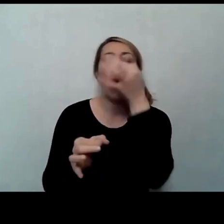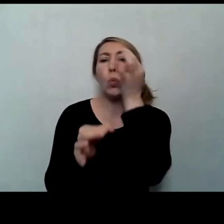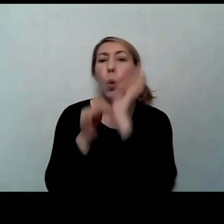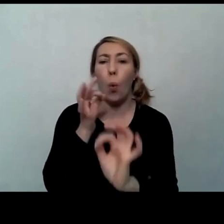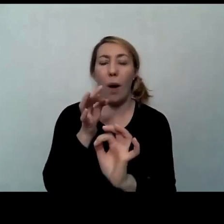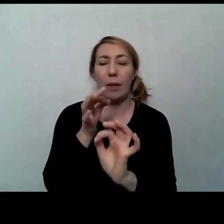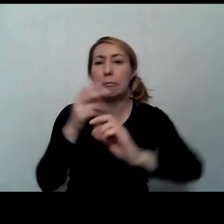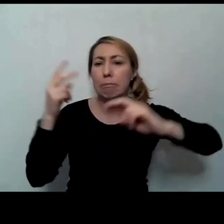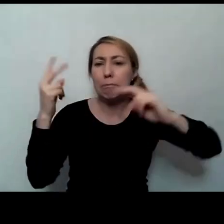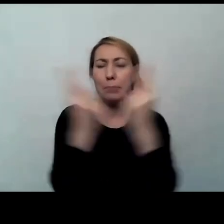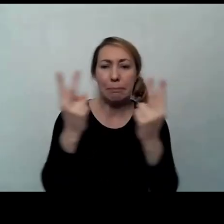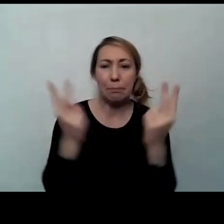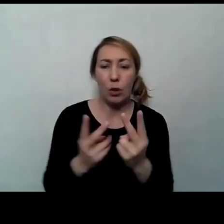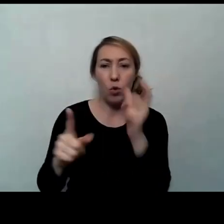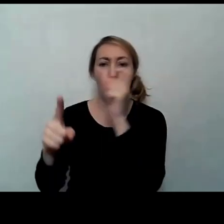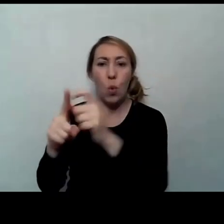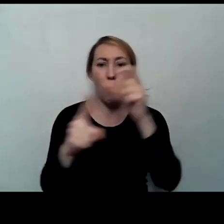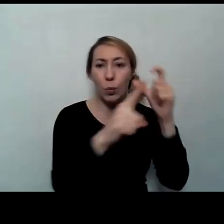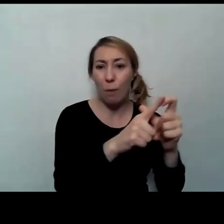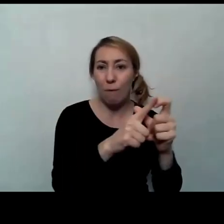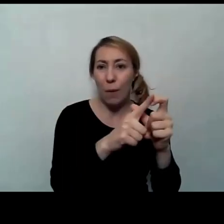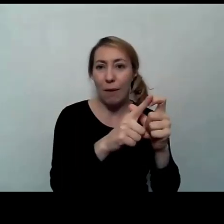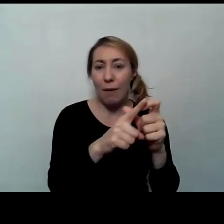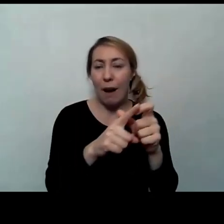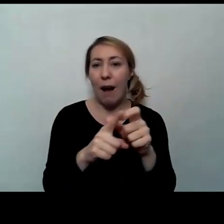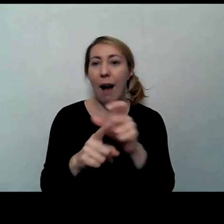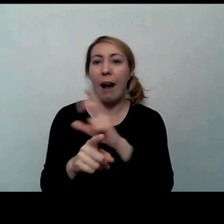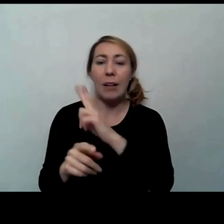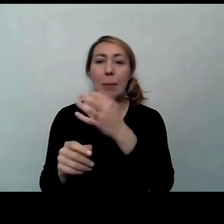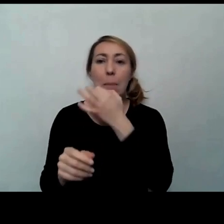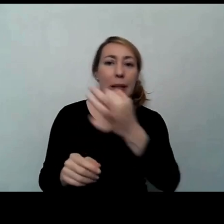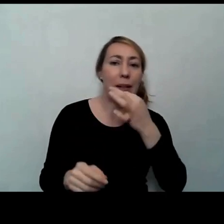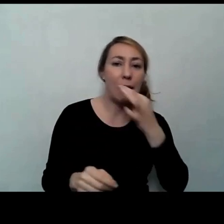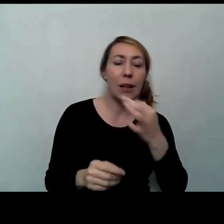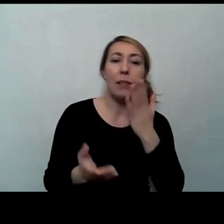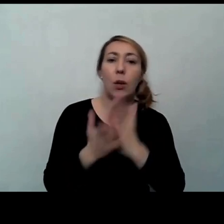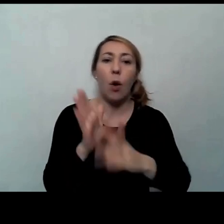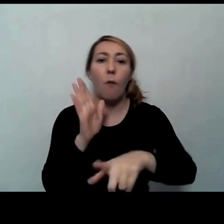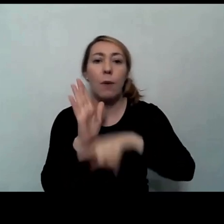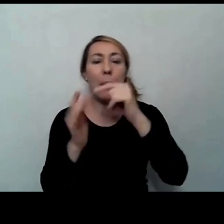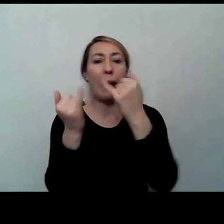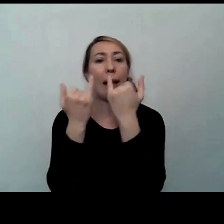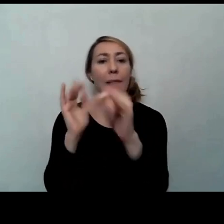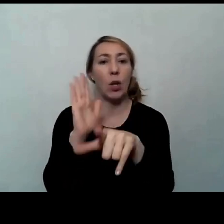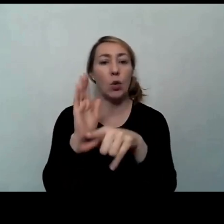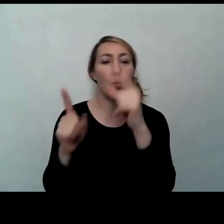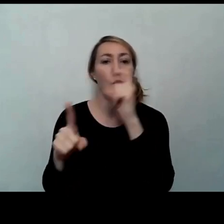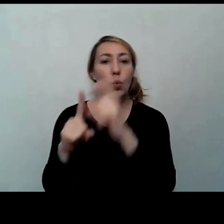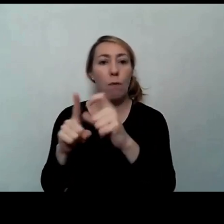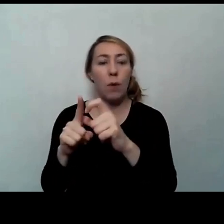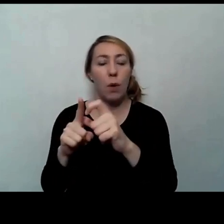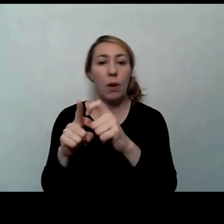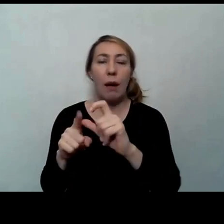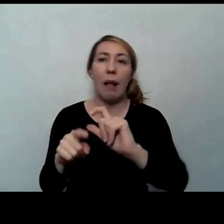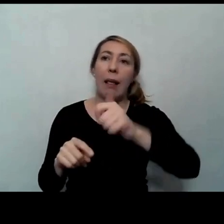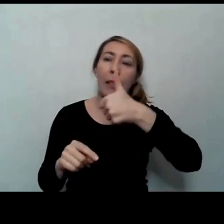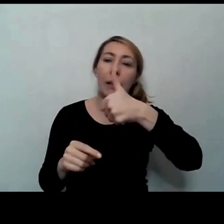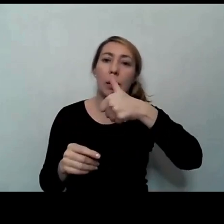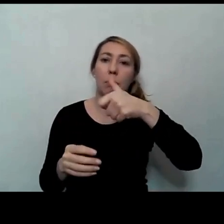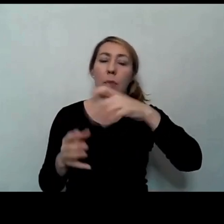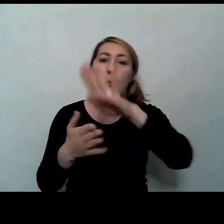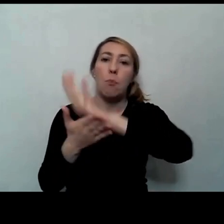o to samo słowo w każdym pytaniu, tylko wybierają inne słowo z jednego, nazwijmy to fachowo,